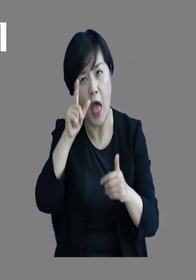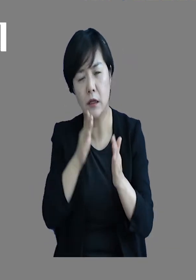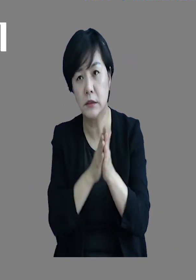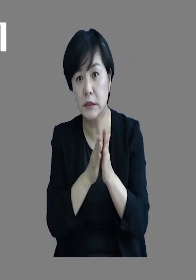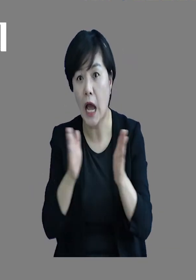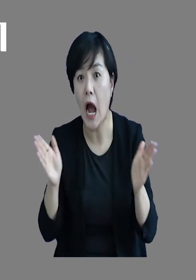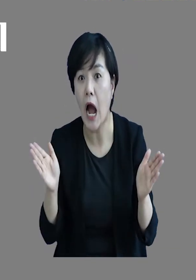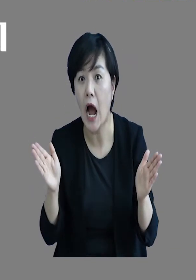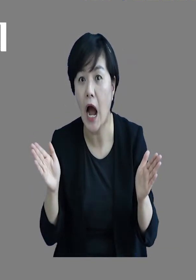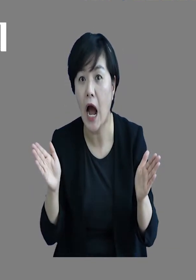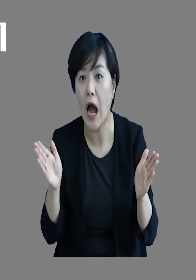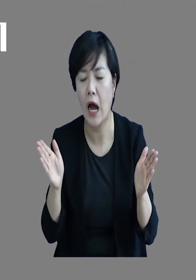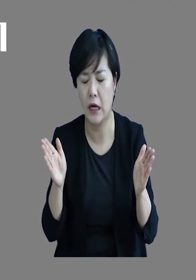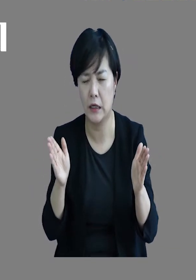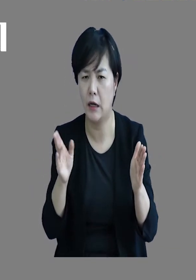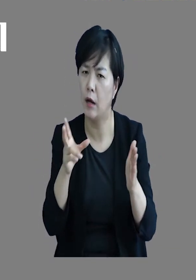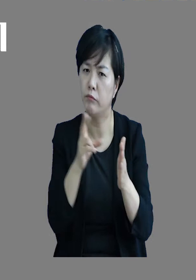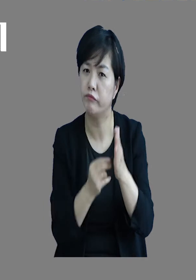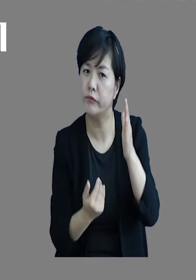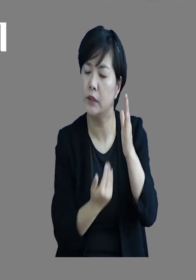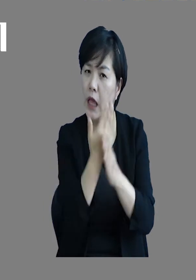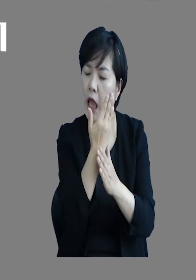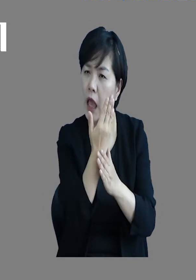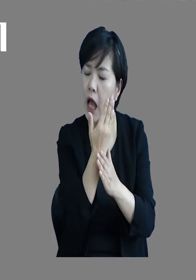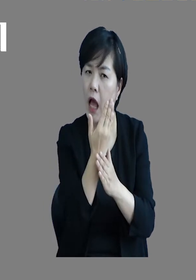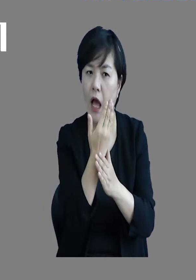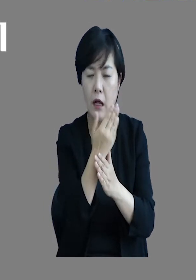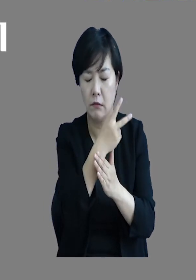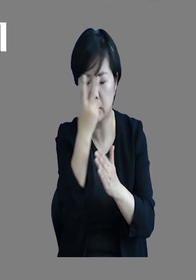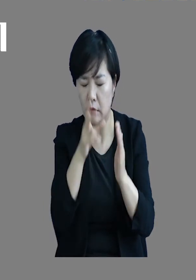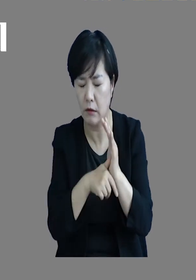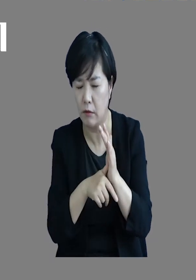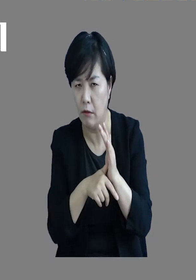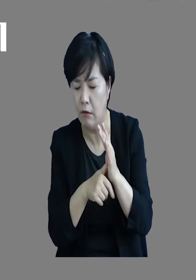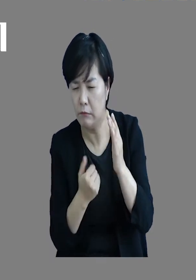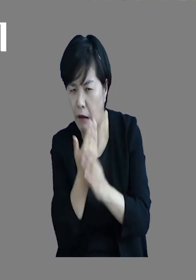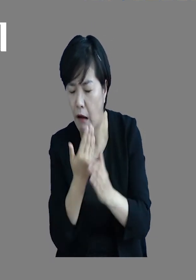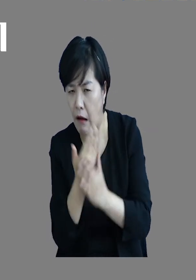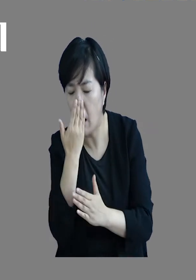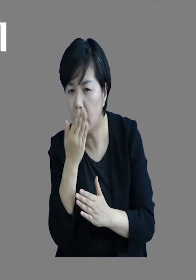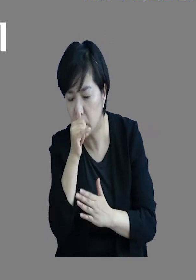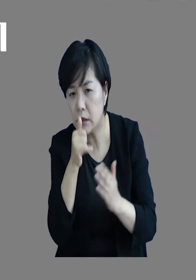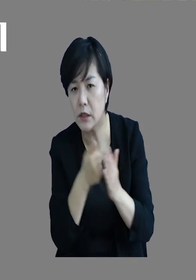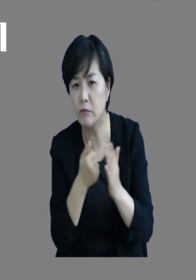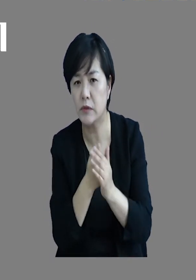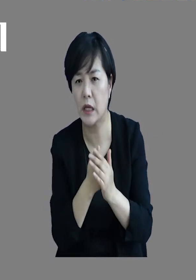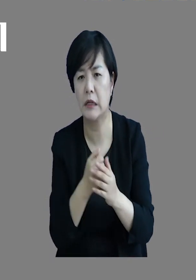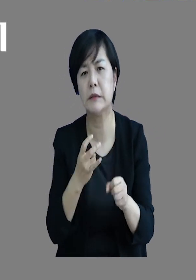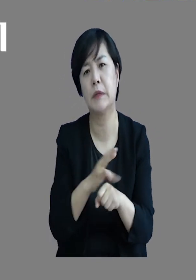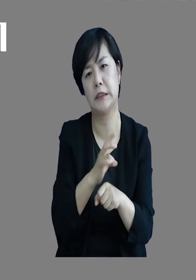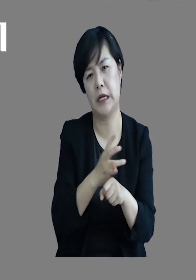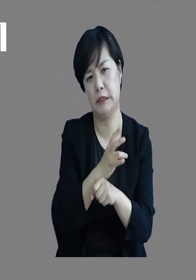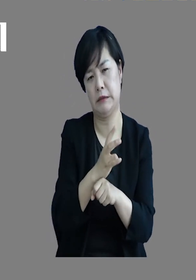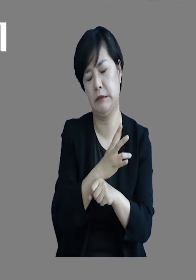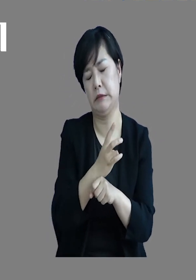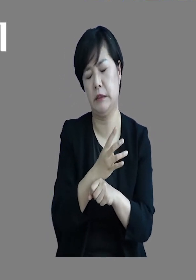시작되고, 사고가 생길 때는 뭐 저희가 잠자는 시간에도 사고가 생길 수도 있는 거니까 거의 24시간